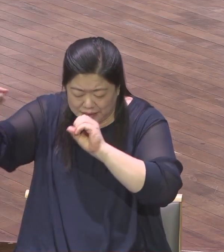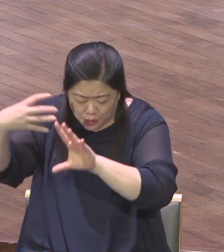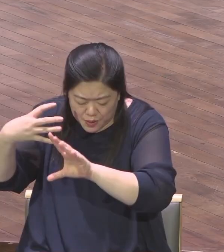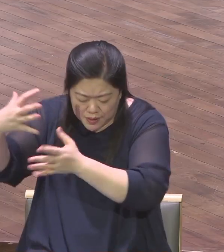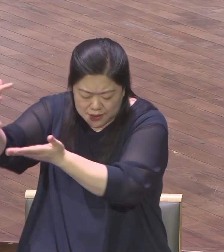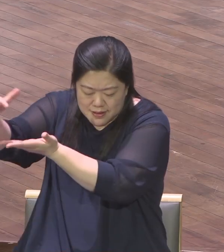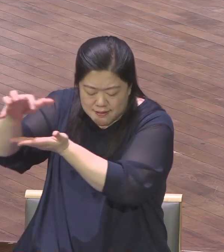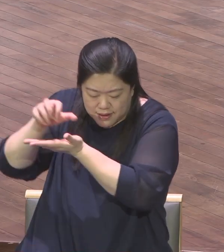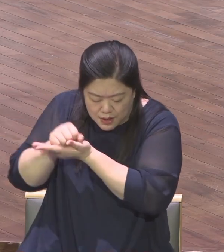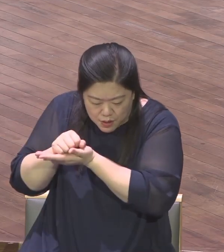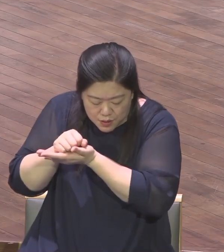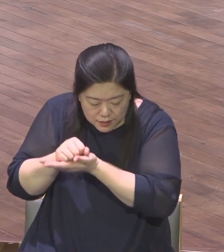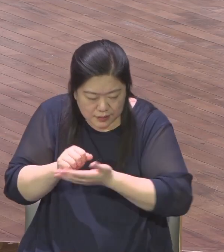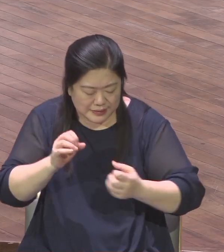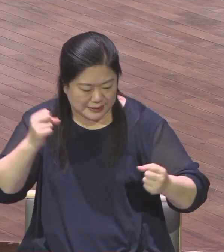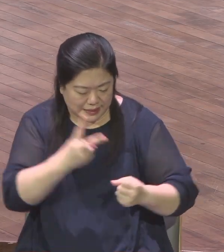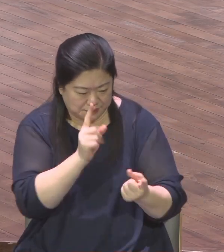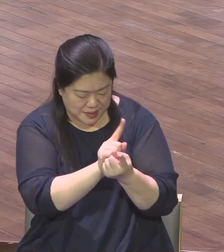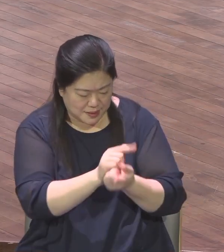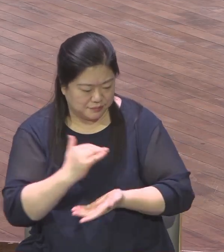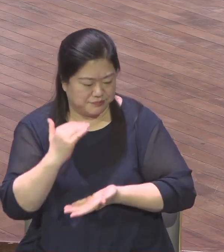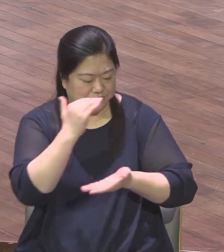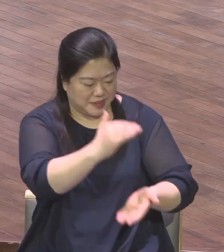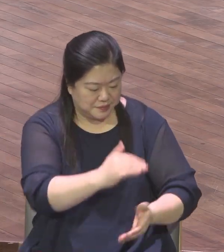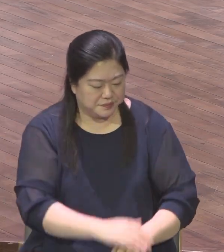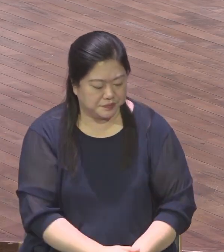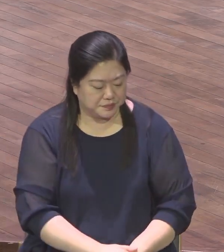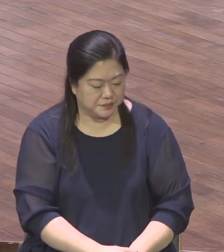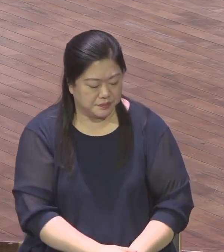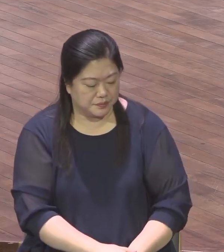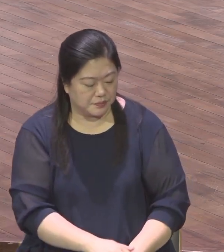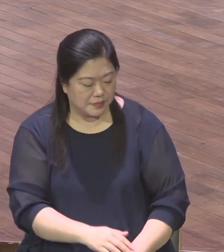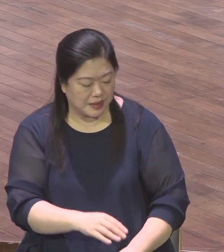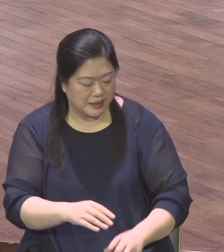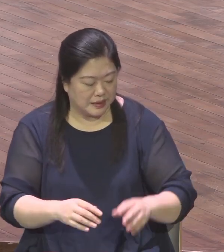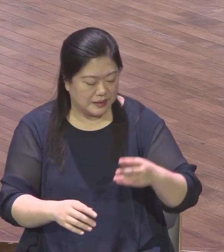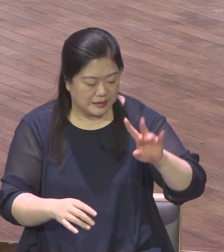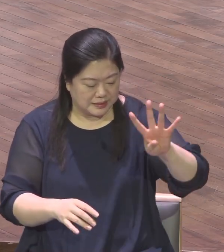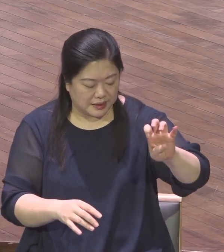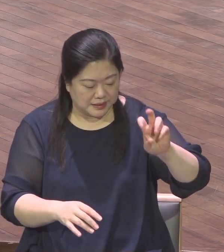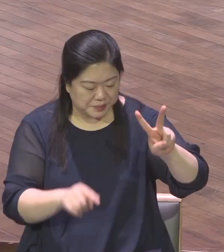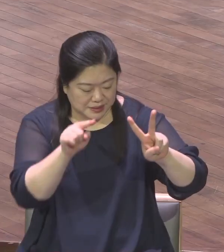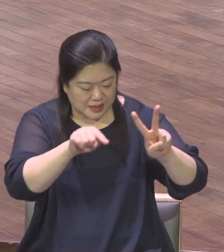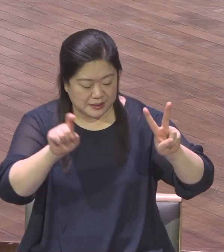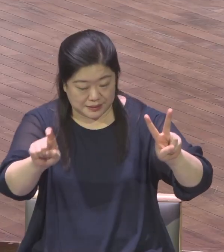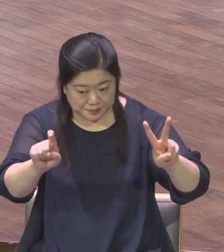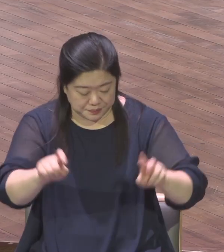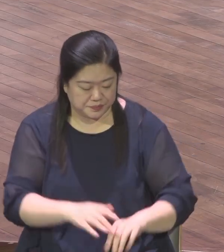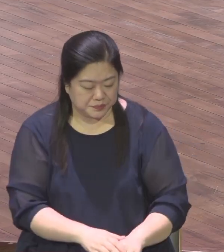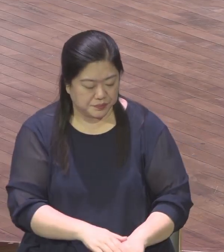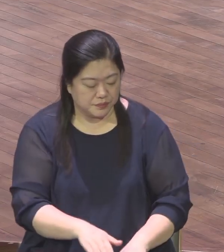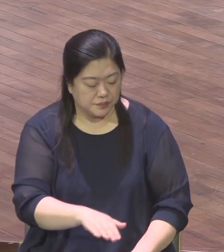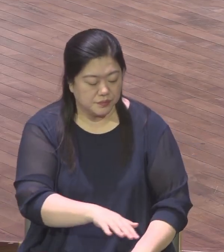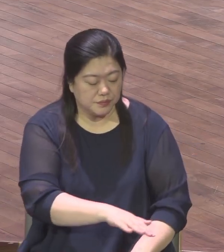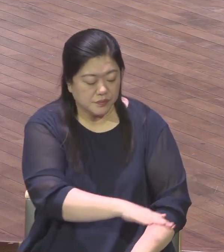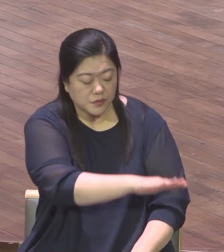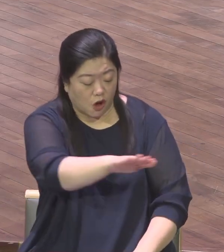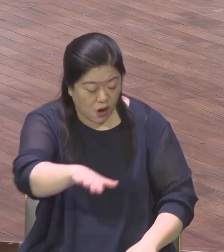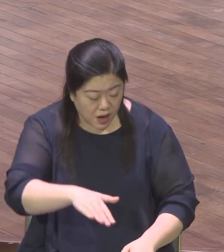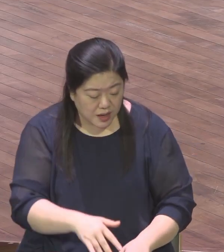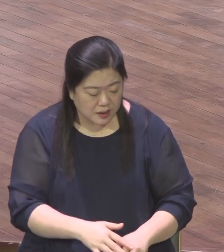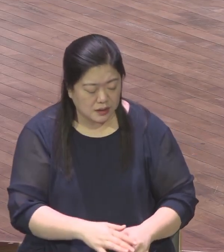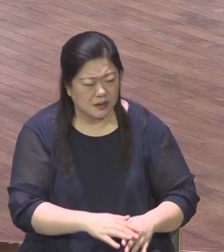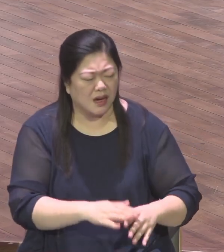10절로 12절입니다. 너희가 이 땅에 눌러 앉아 산다면 내가 너희를 세우고